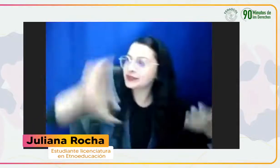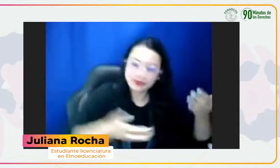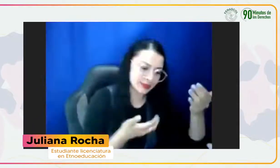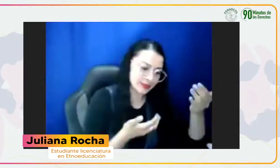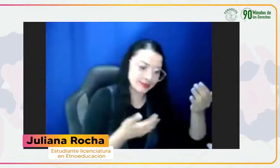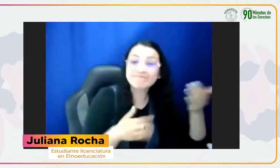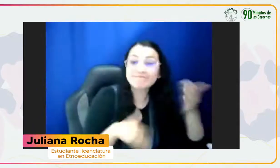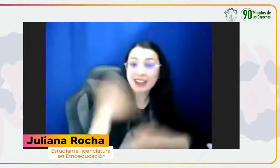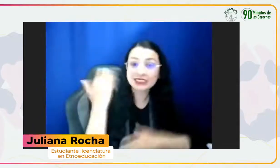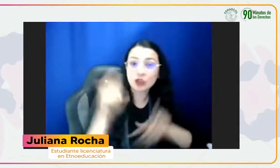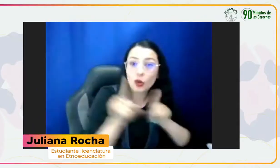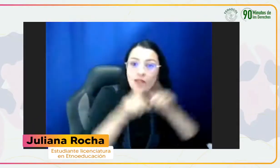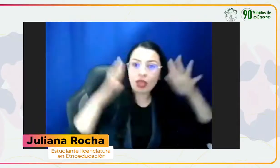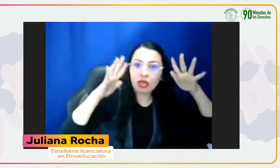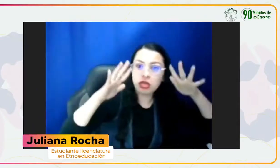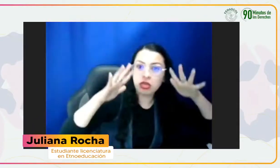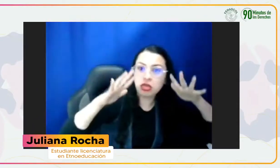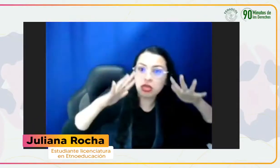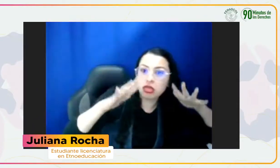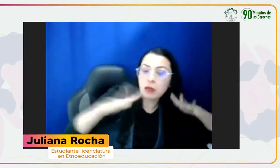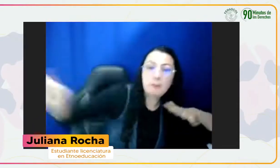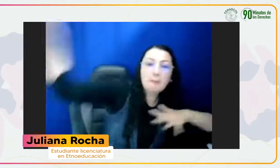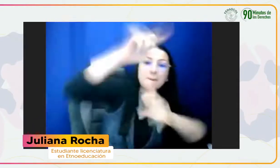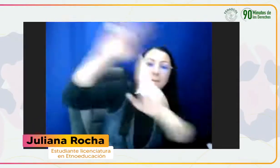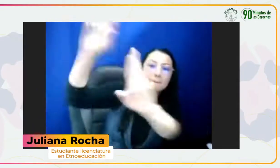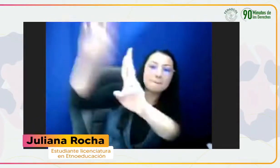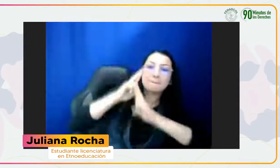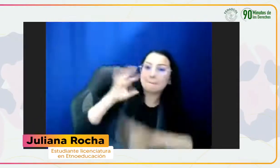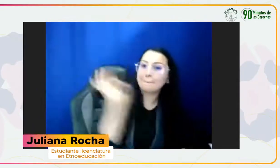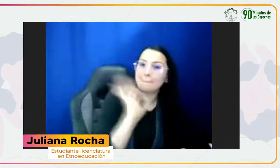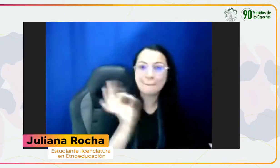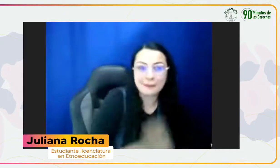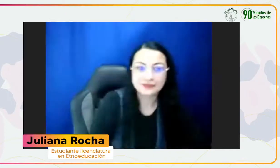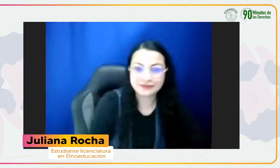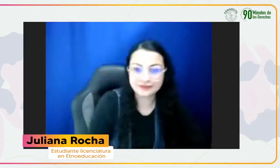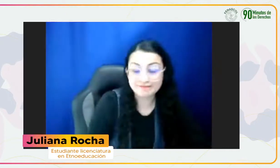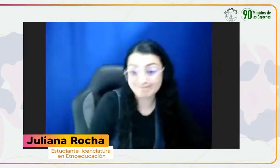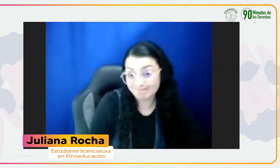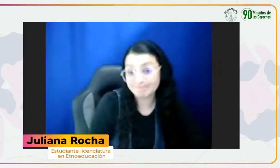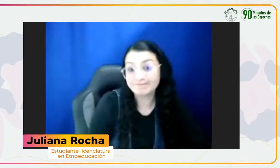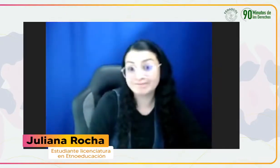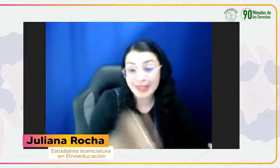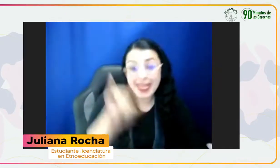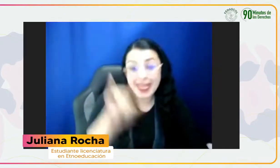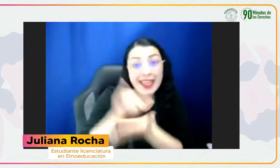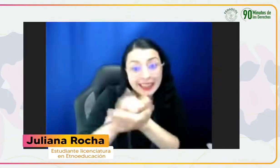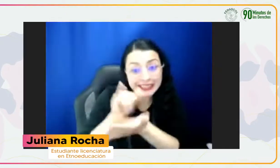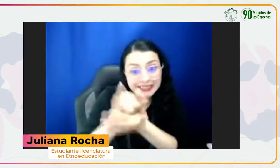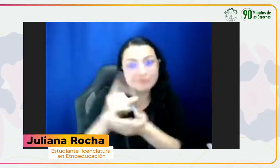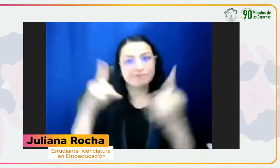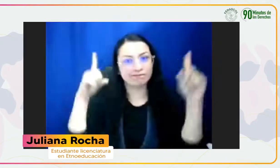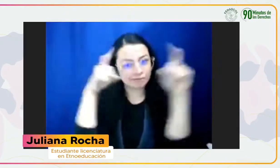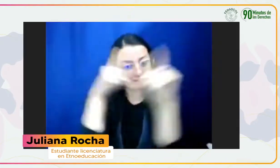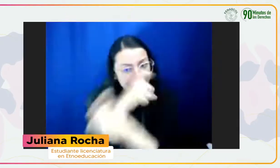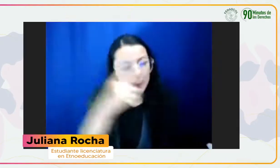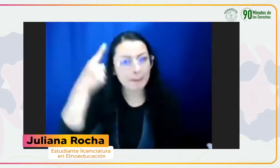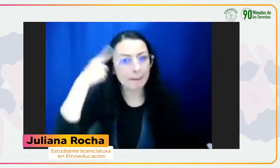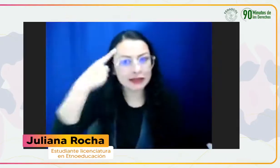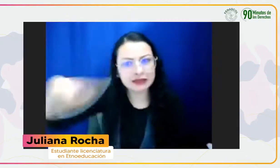responsable de la casa, del bebé, y empieza a decaer ciertas cosas, y no hay un reconocimiento también de esta labor. Entonces